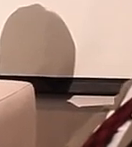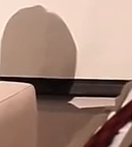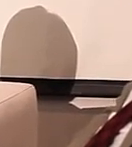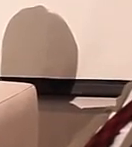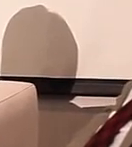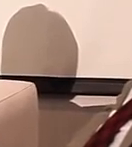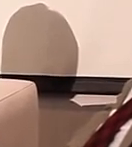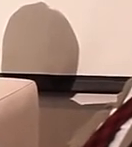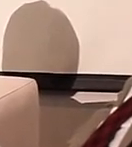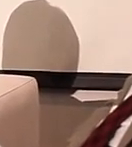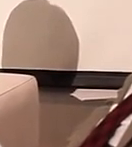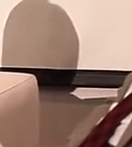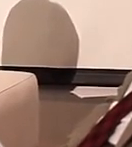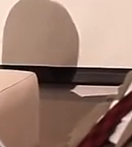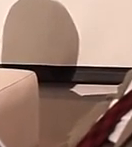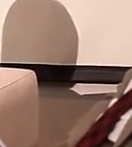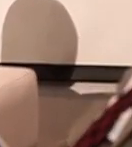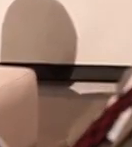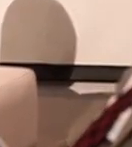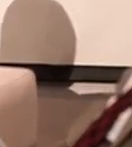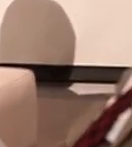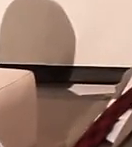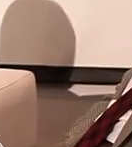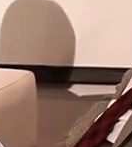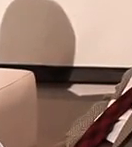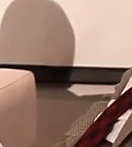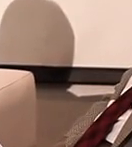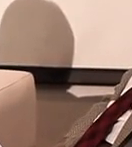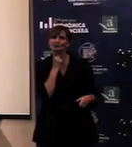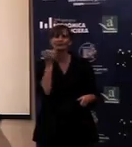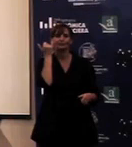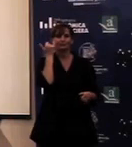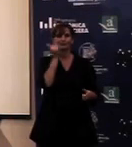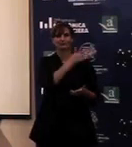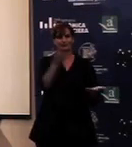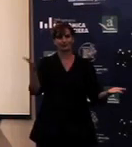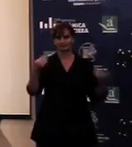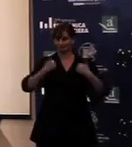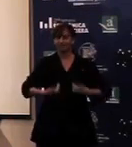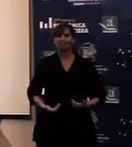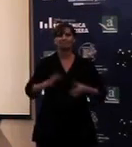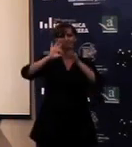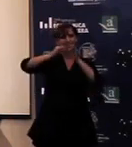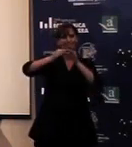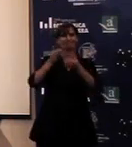en lengua de seña, que es la lengua que ellos hablan, como ustedes ven aquí a la intérprete traduciendo.